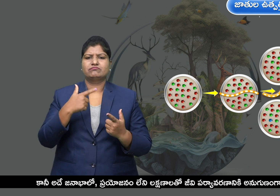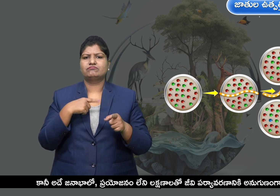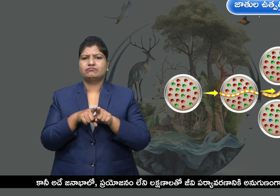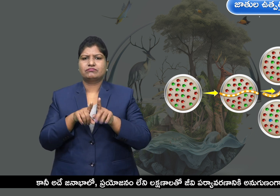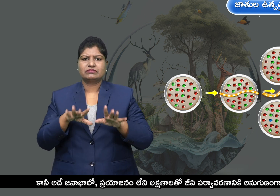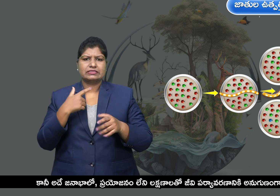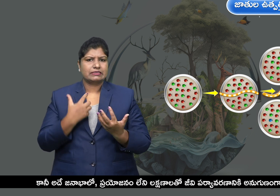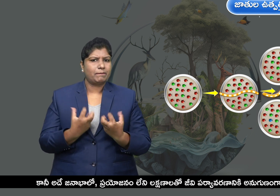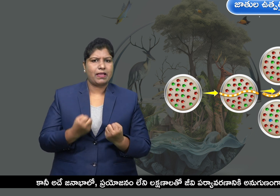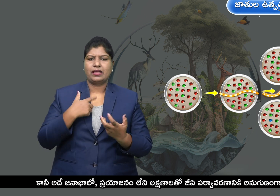ఉండకపోవచ్చు.